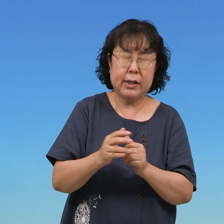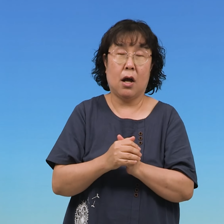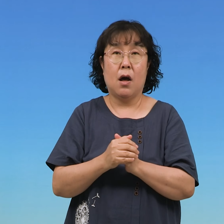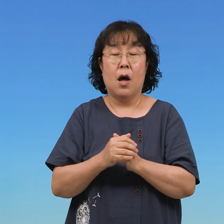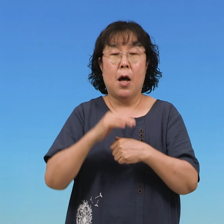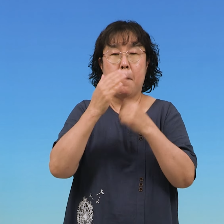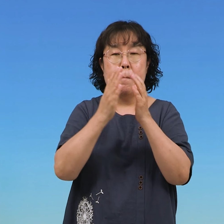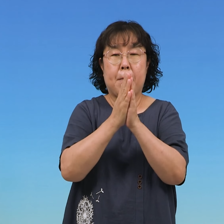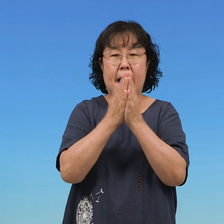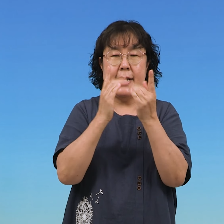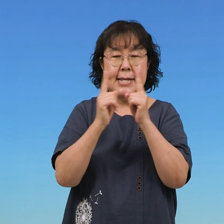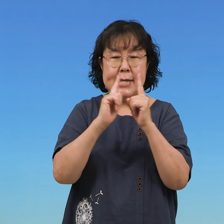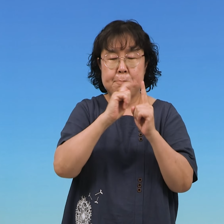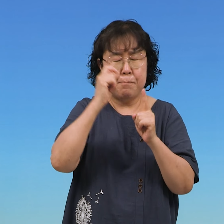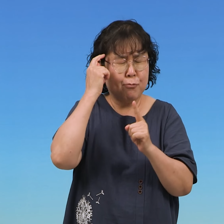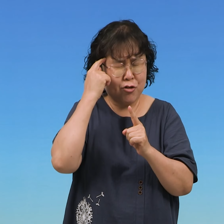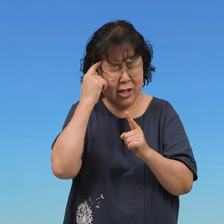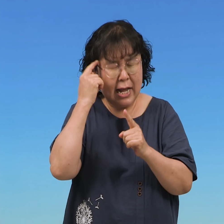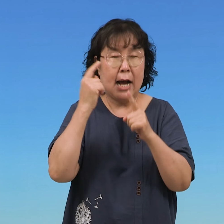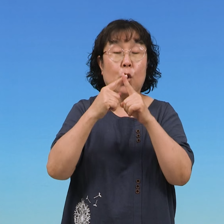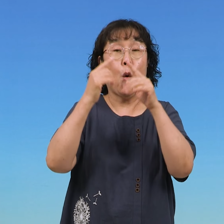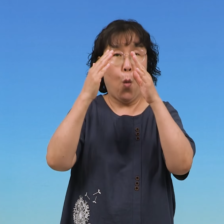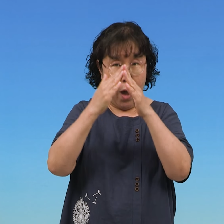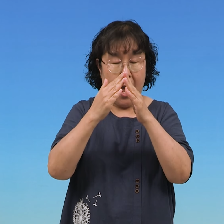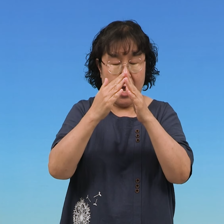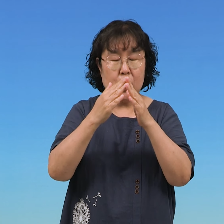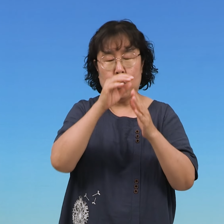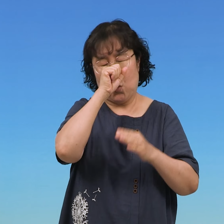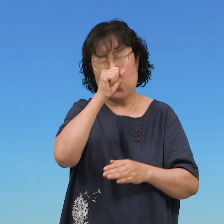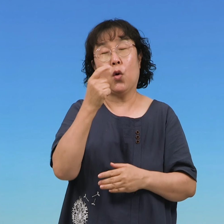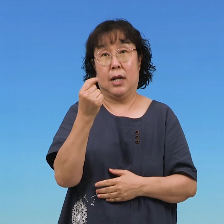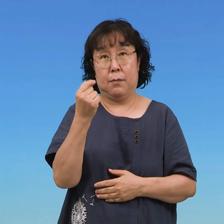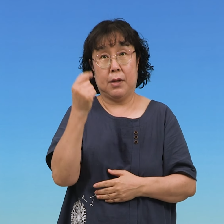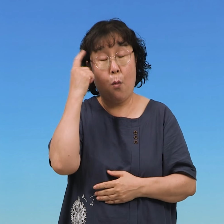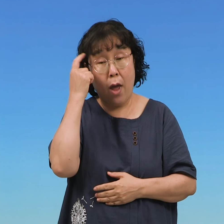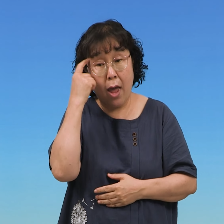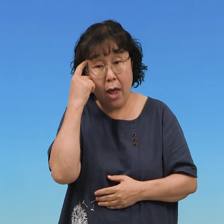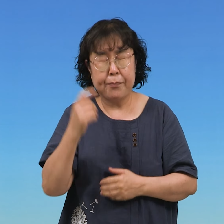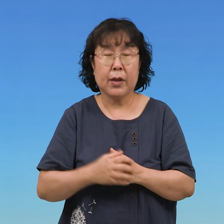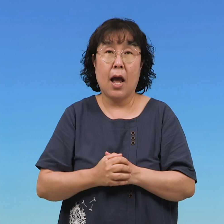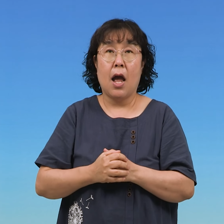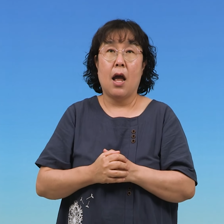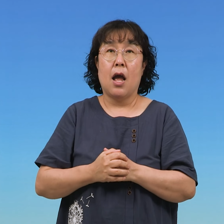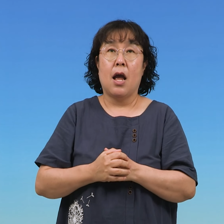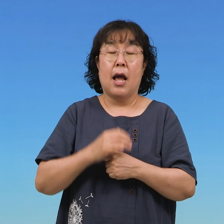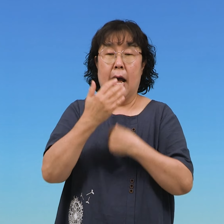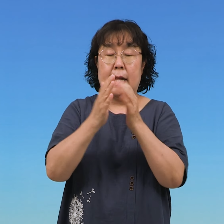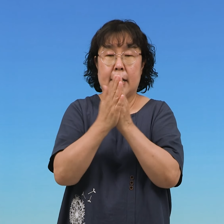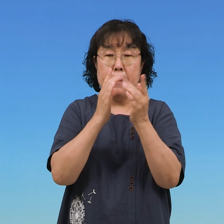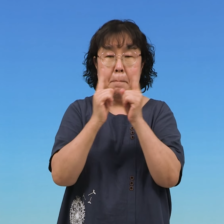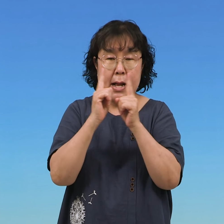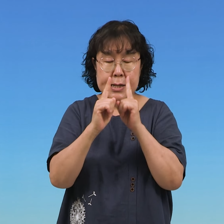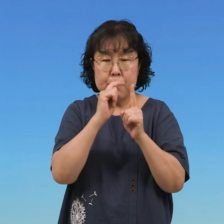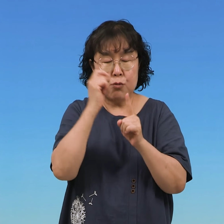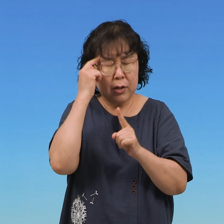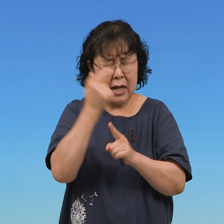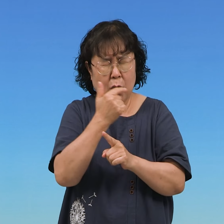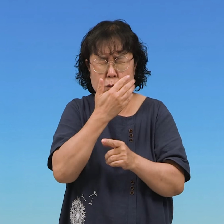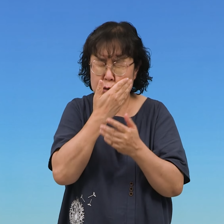다음 주부터 이름 바꿀까요? 이제 이게 말씀 묵상이 너무나 중요하기 때문에, 여러분이 이제 회사